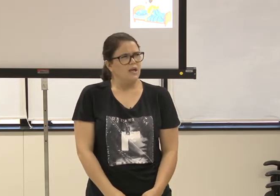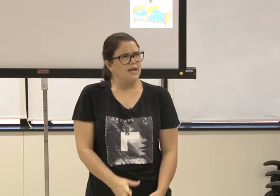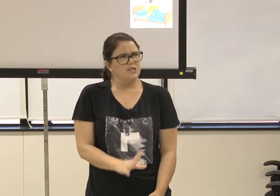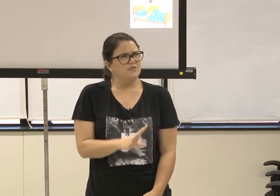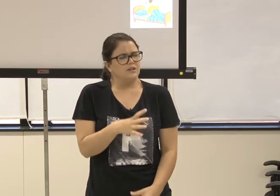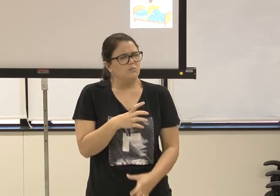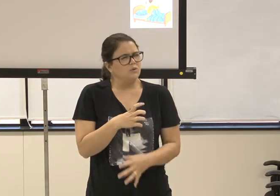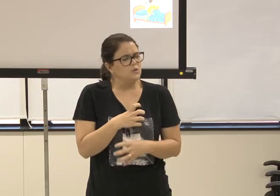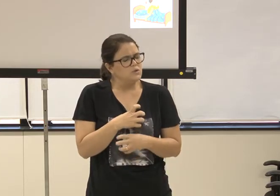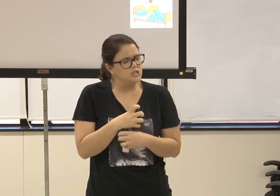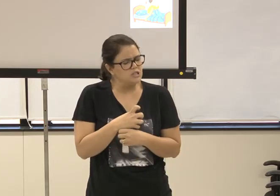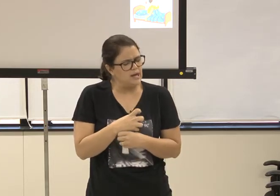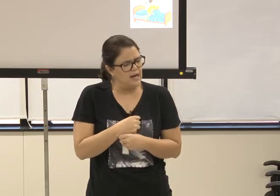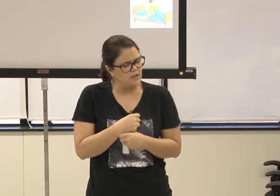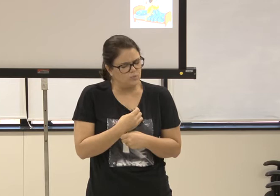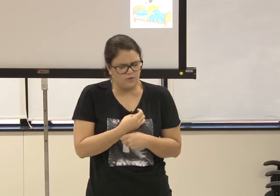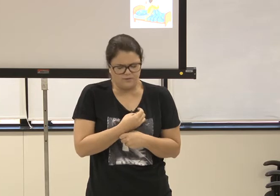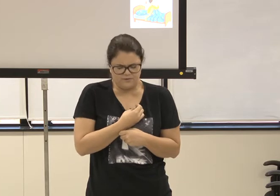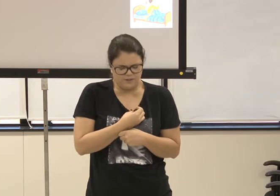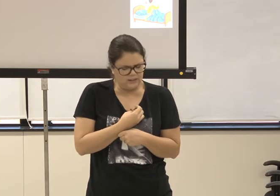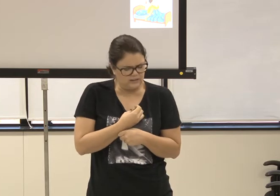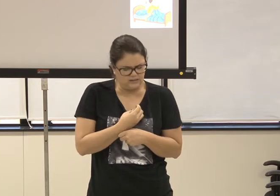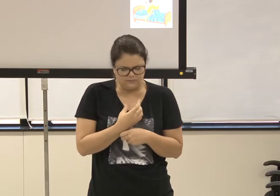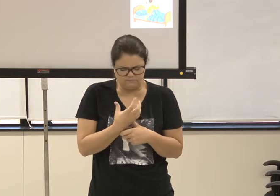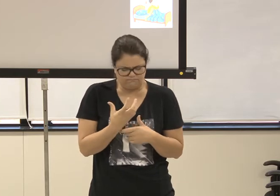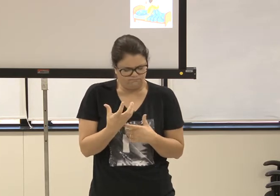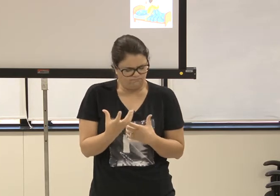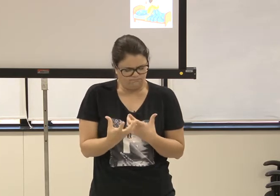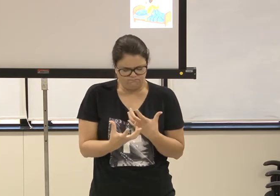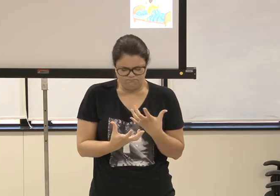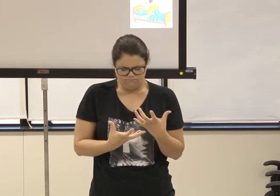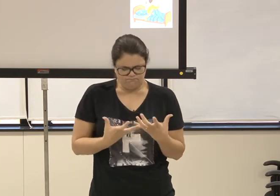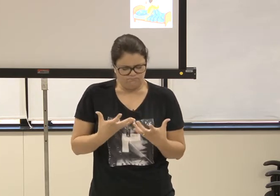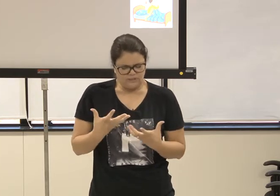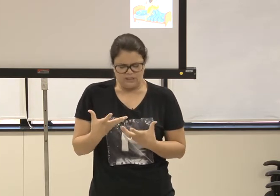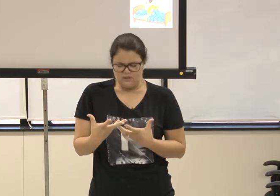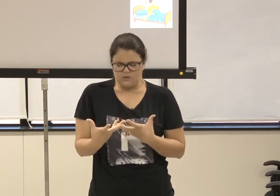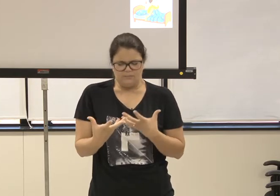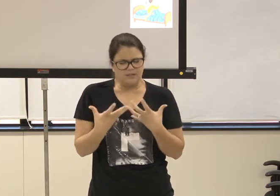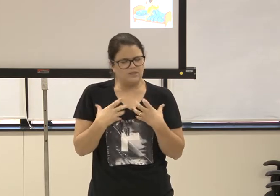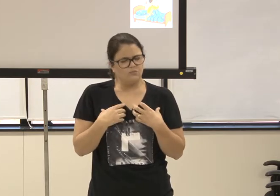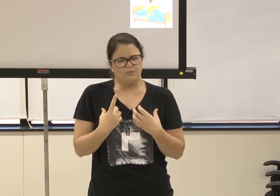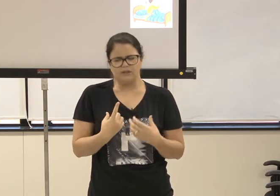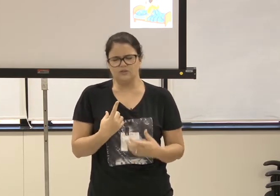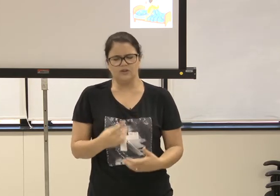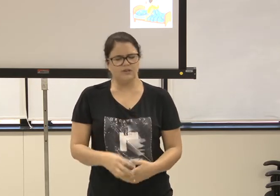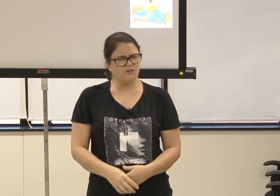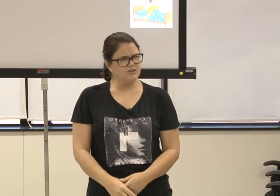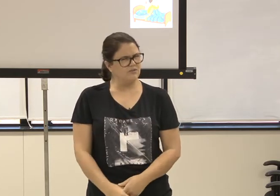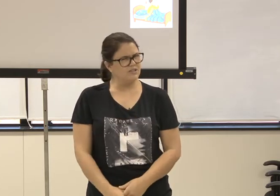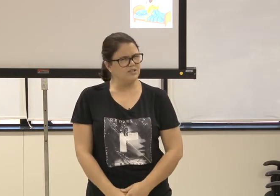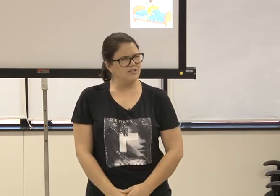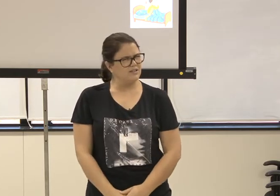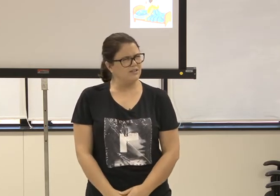Ele devia estar muito angustiado com a vida. Isso representa um momento de solidão. E eu falei, gente,